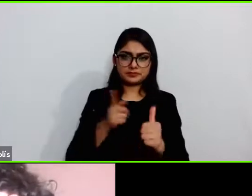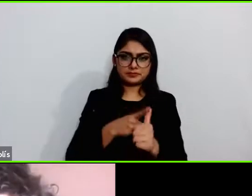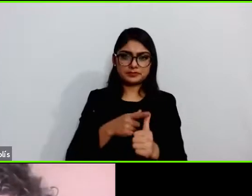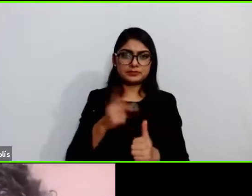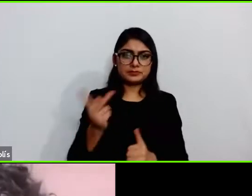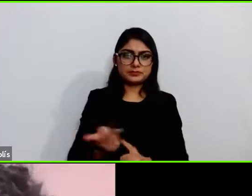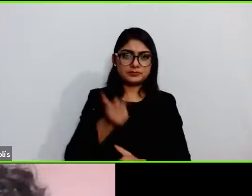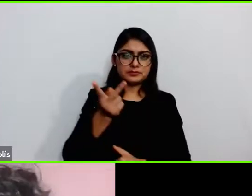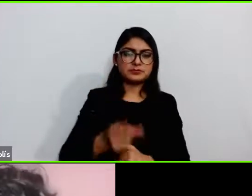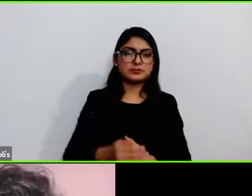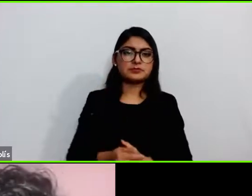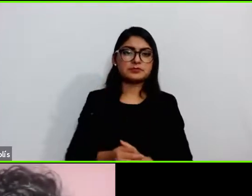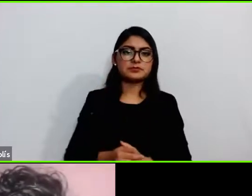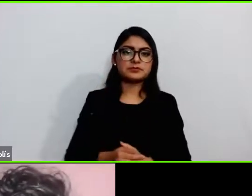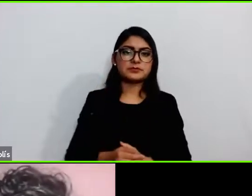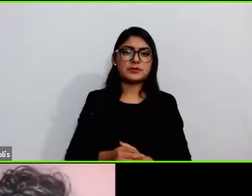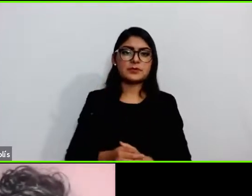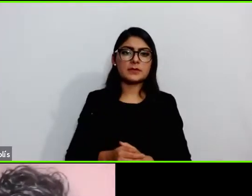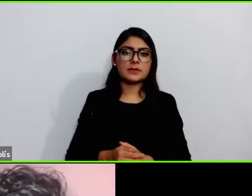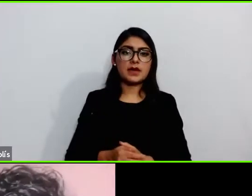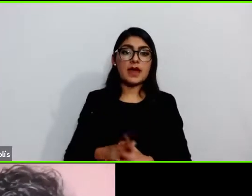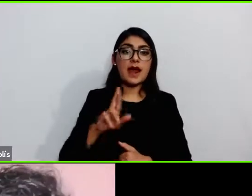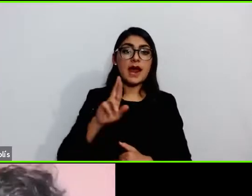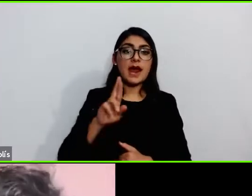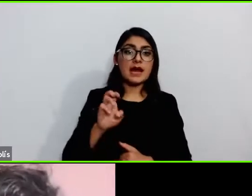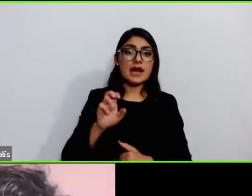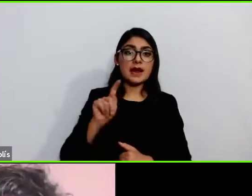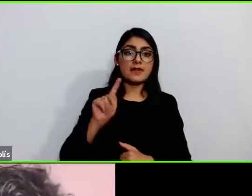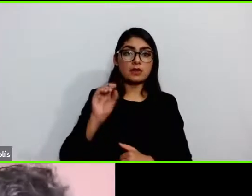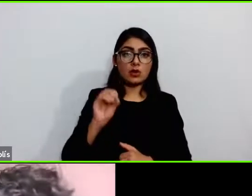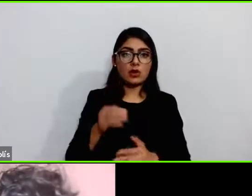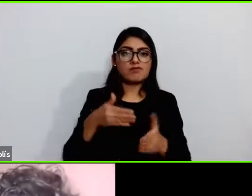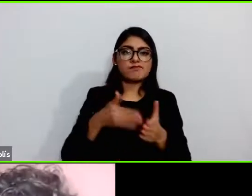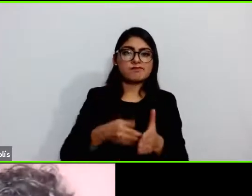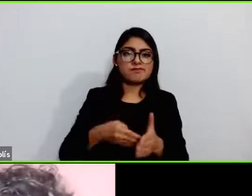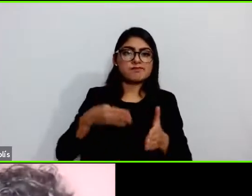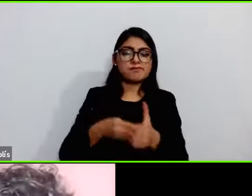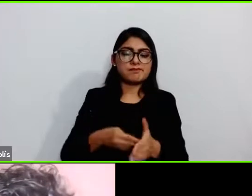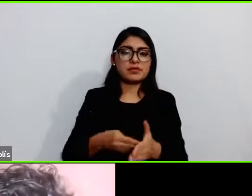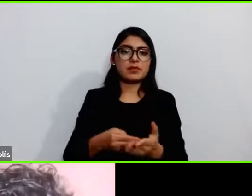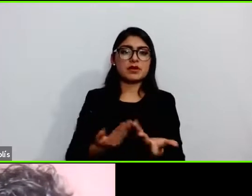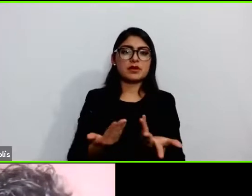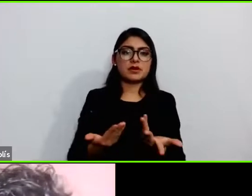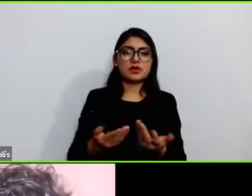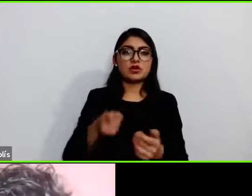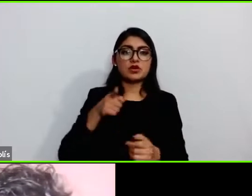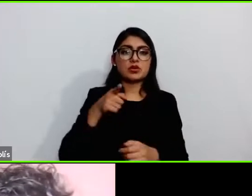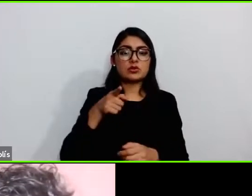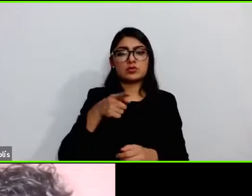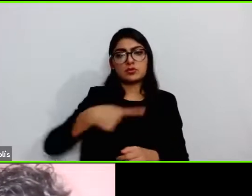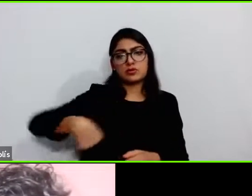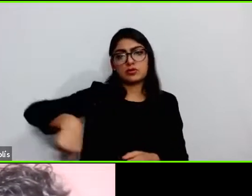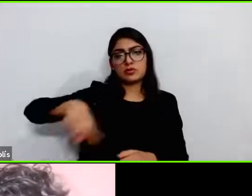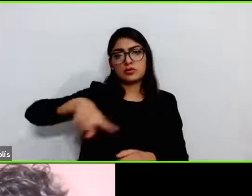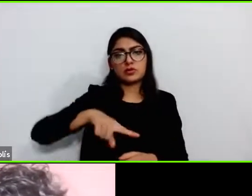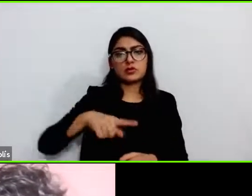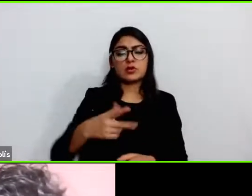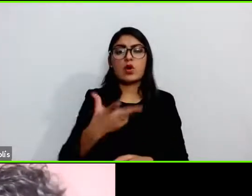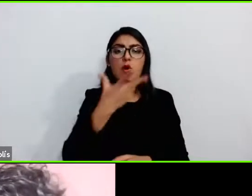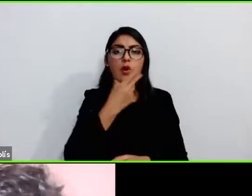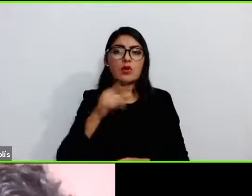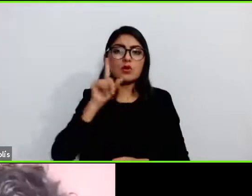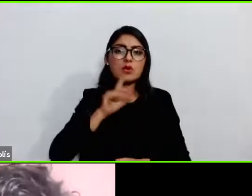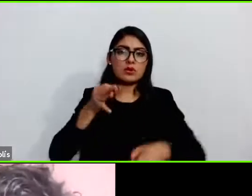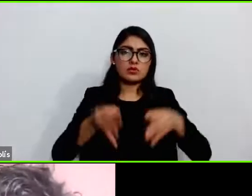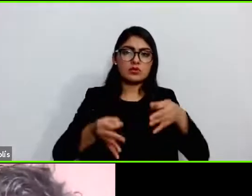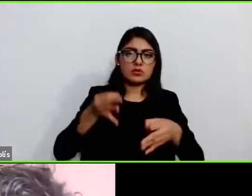sería, ¿cuáles fueron los principales retos, dificultades u obstáculos a que se enfrentaron las y los juzgadores con